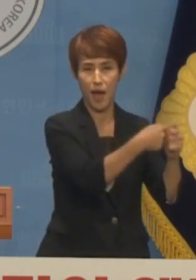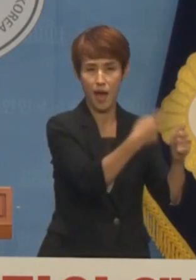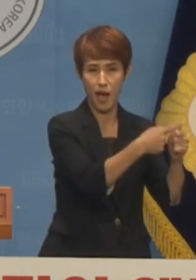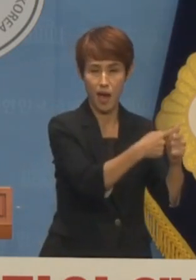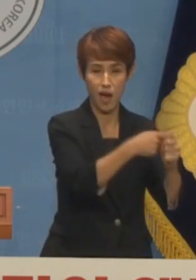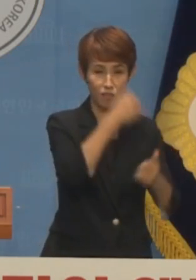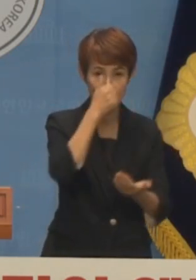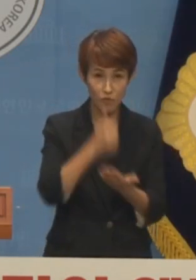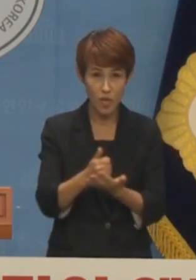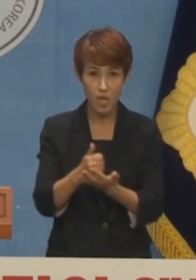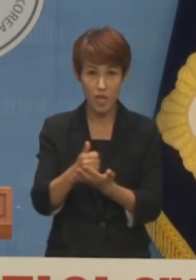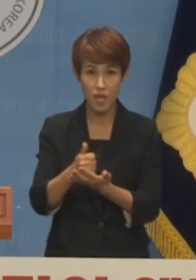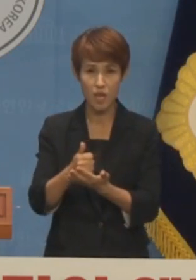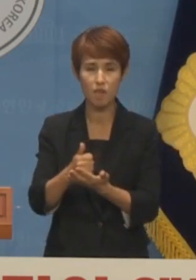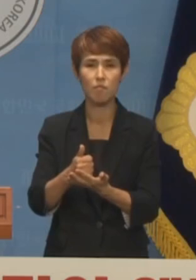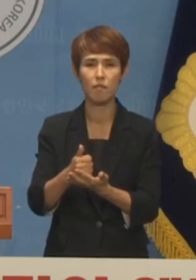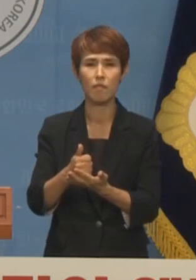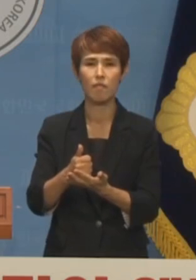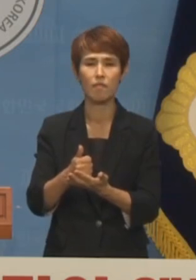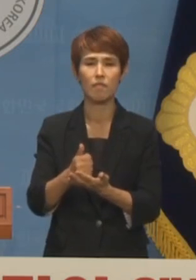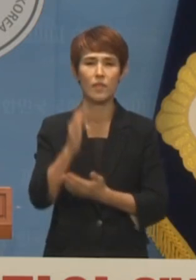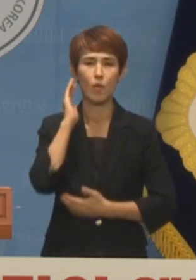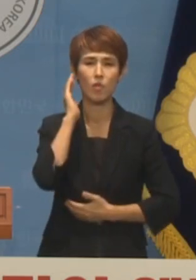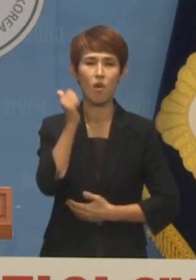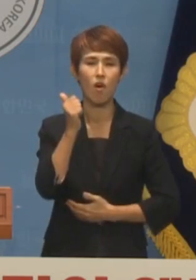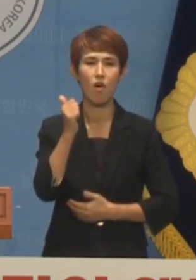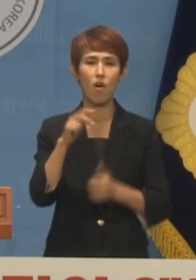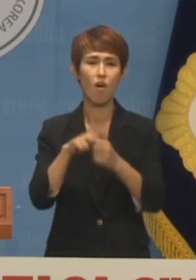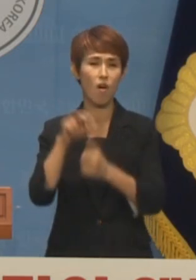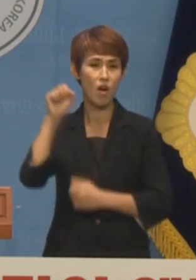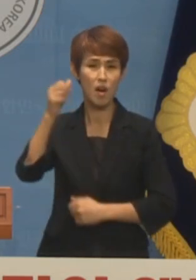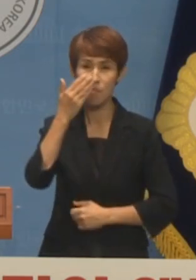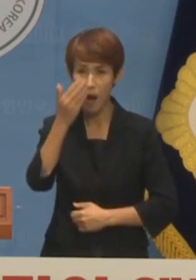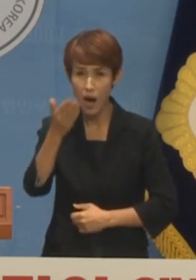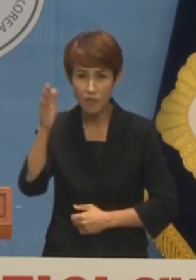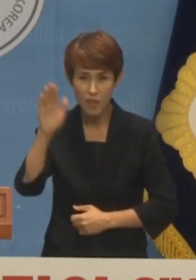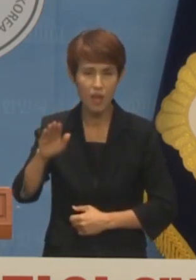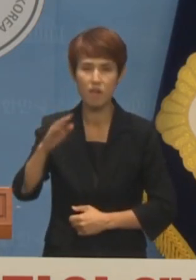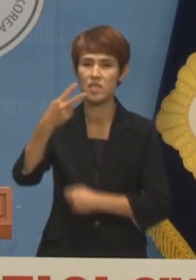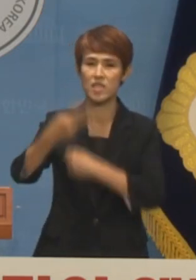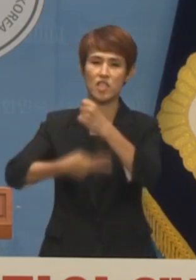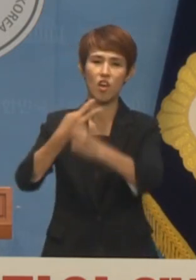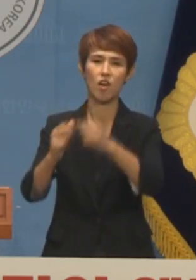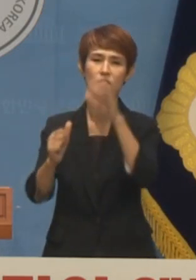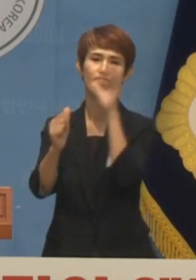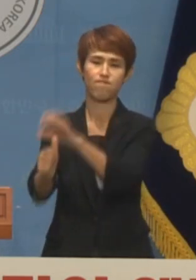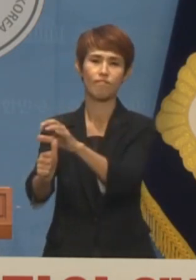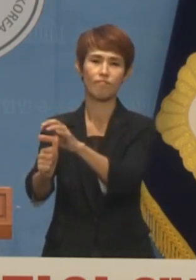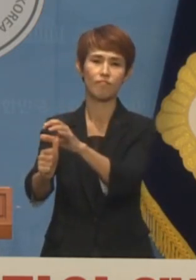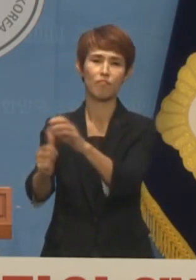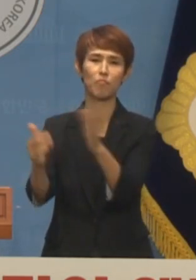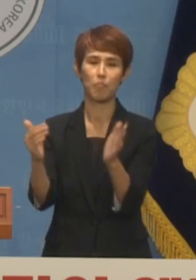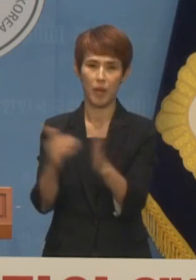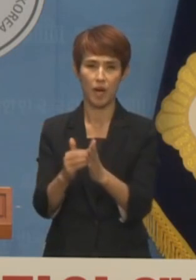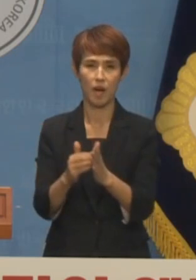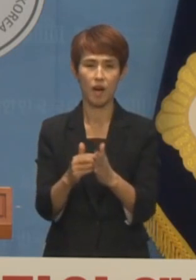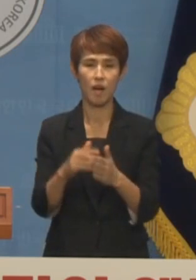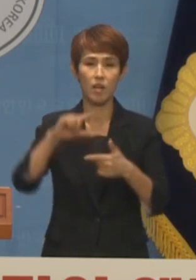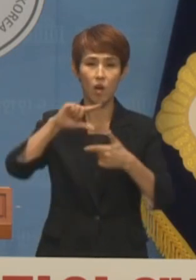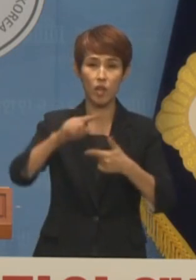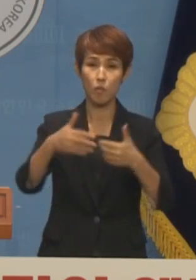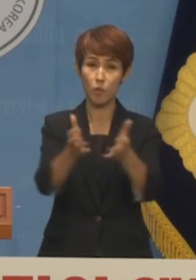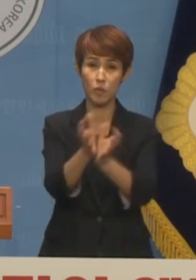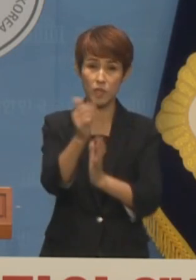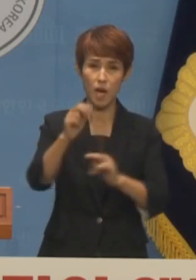벌인 업무방해 혐의로 한때 대권 주자로도 거론되었으나 징역 2년의 형량을 확정받아